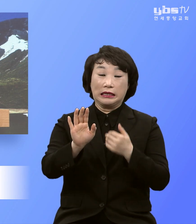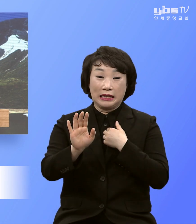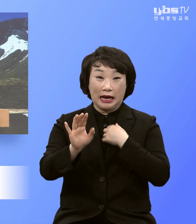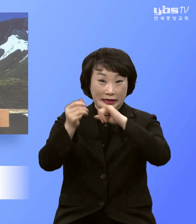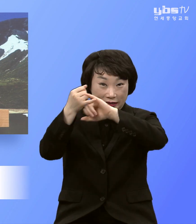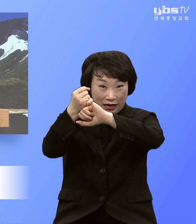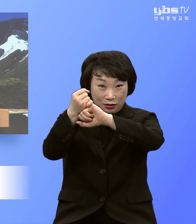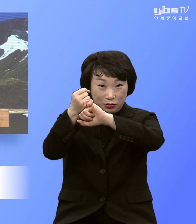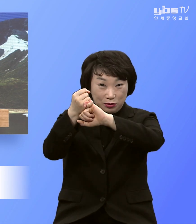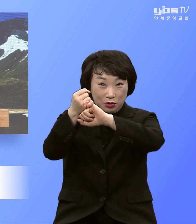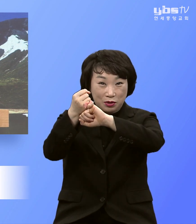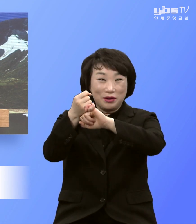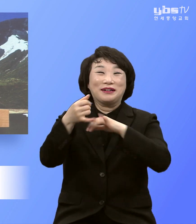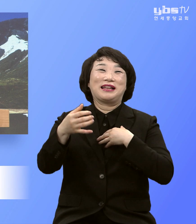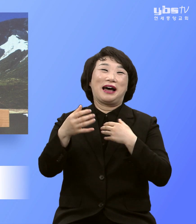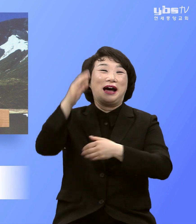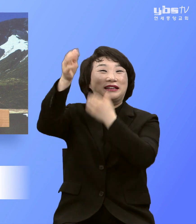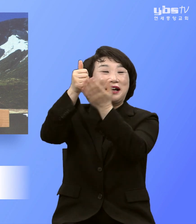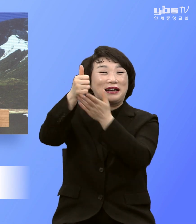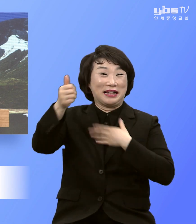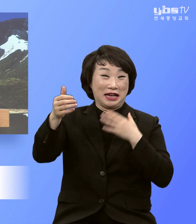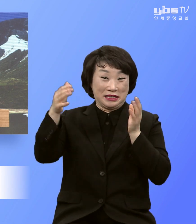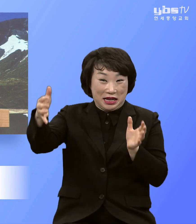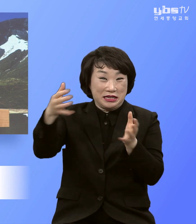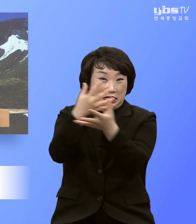나에게 약속한 계약입니다.